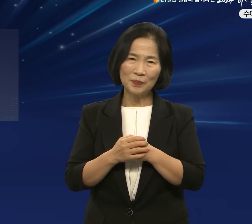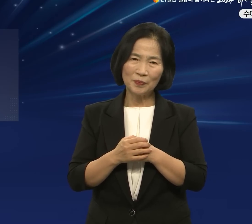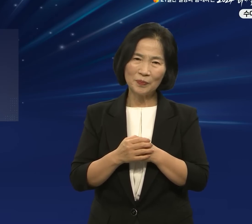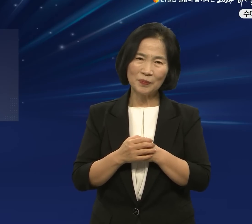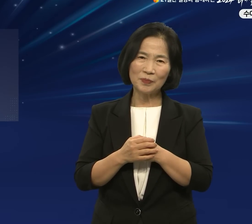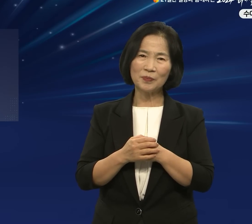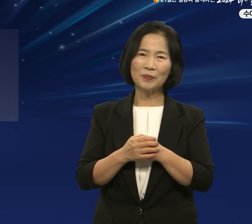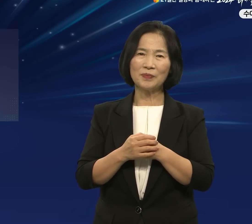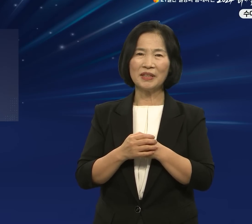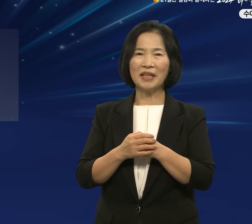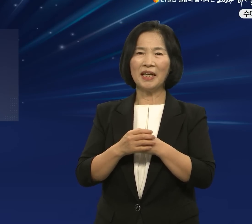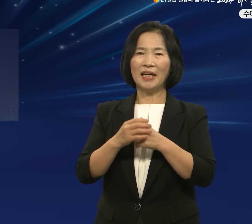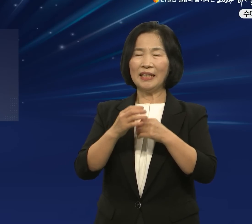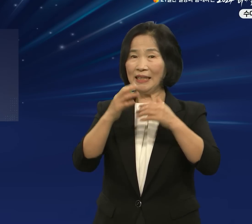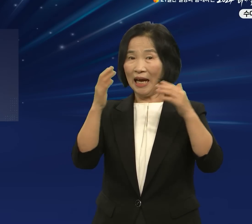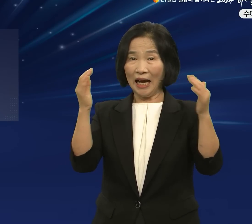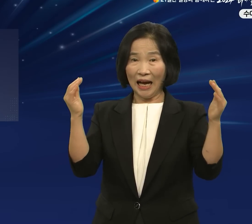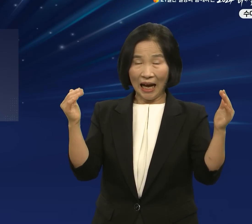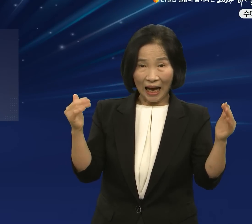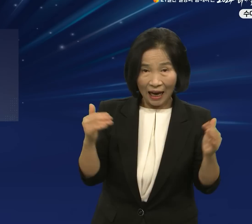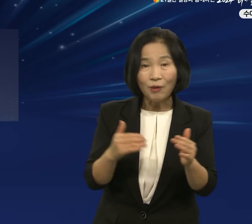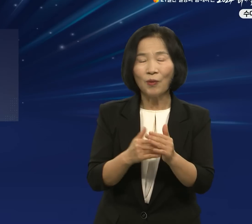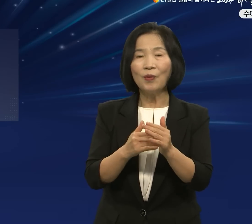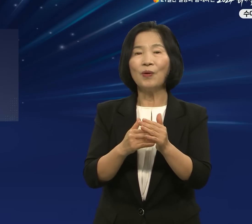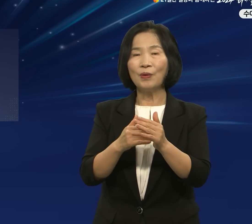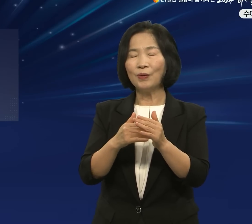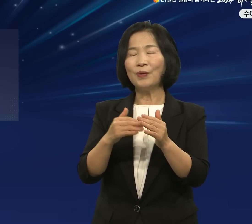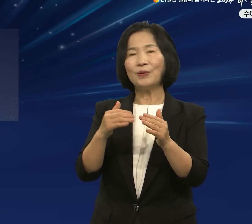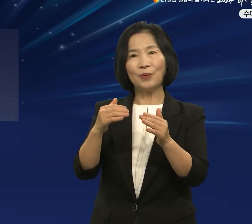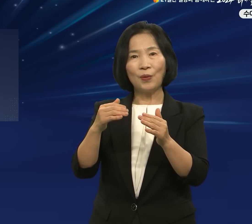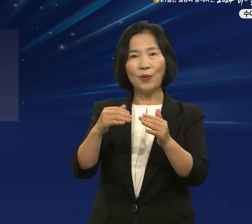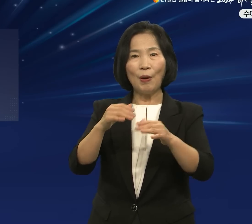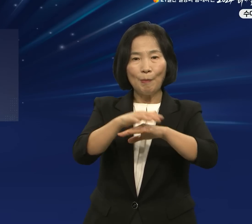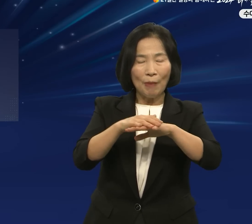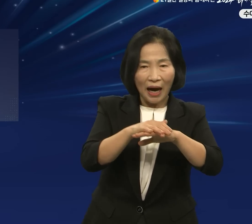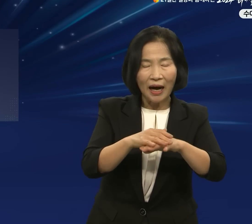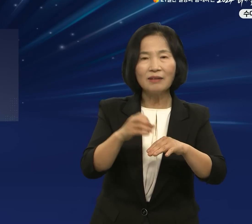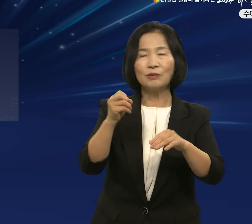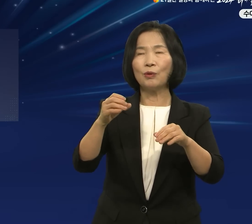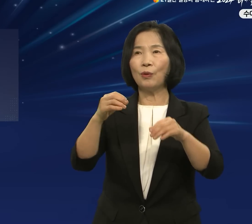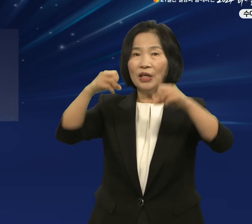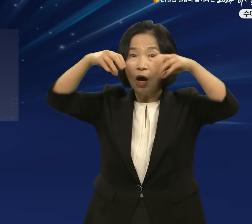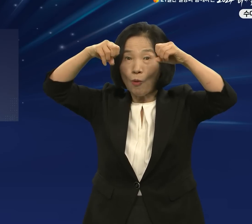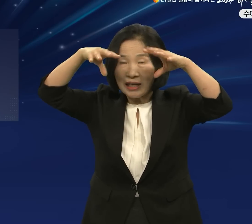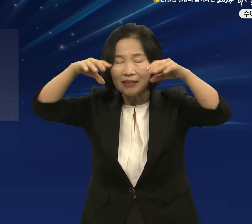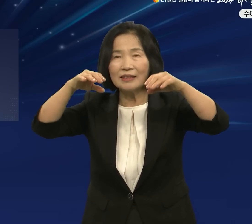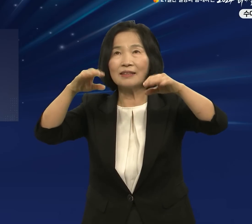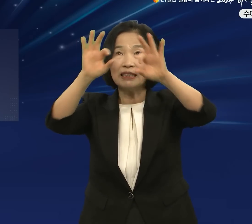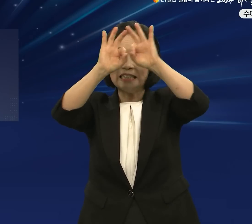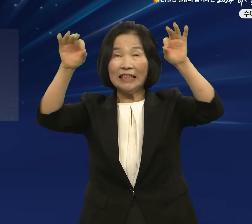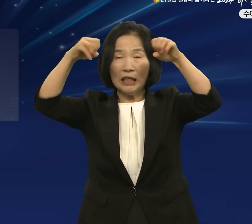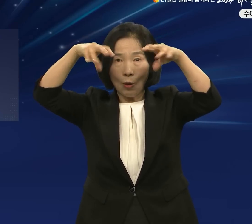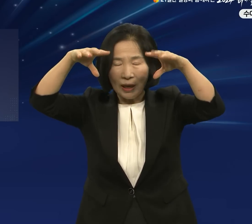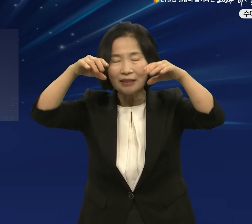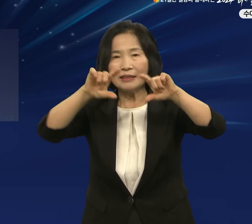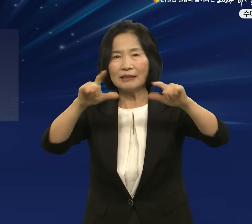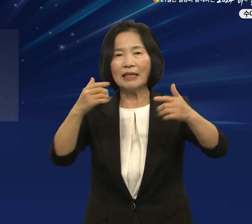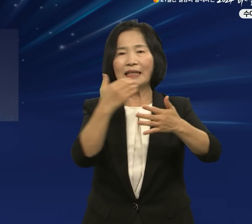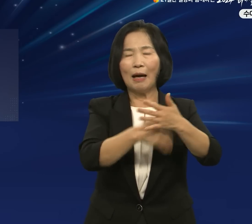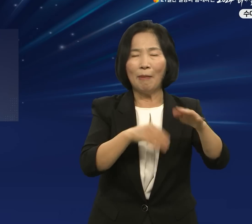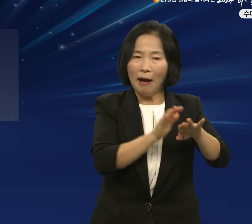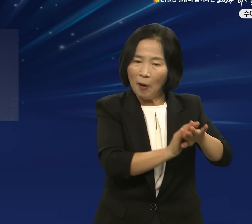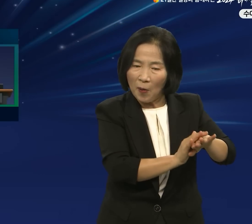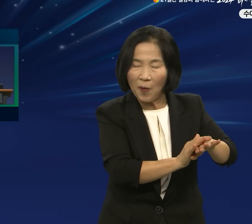그리고 사역하고 남은 방충망과 형광 등을 어떻게 할 거냐 그래서 저를 주고 가라고 했습니다. 그래서